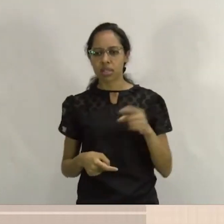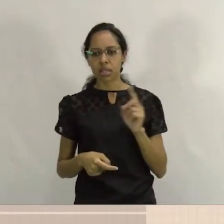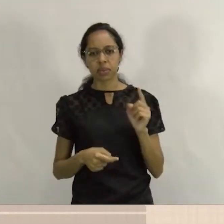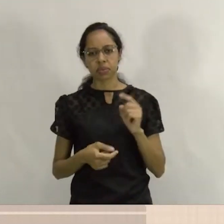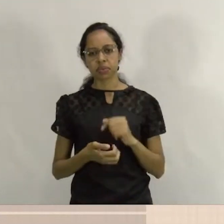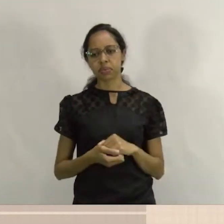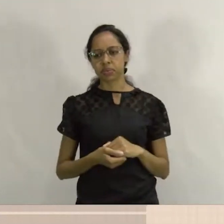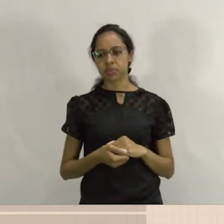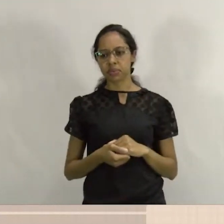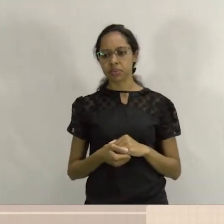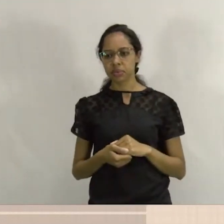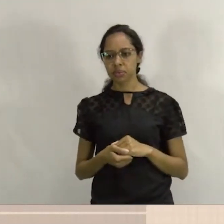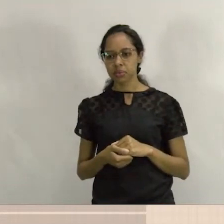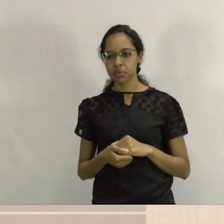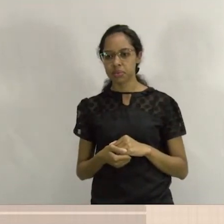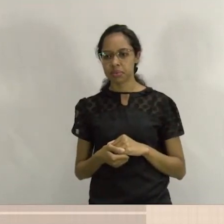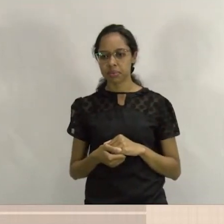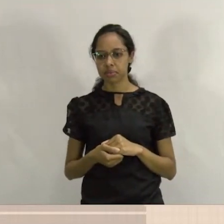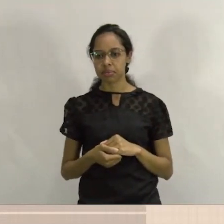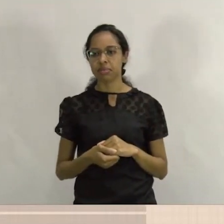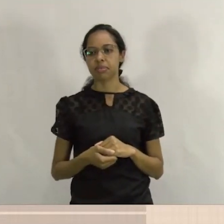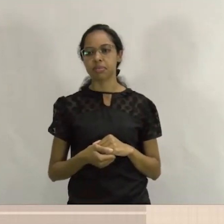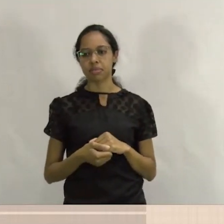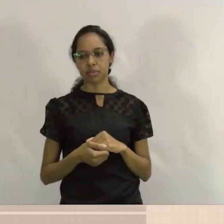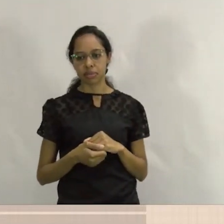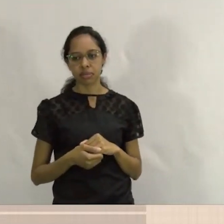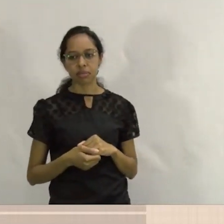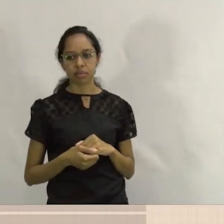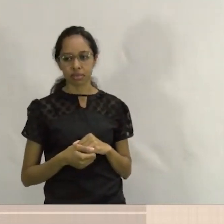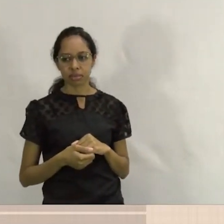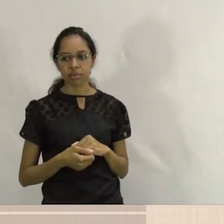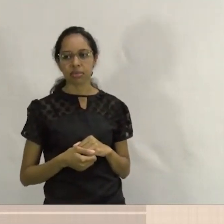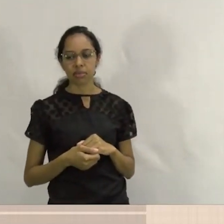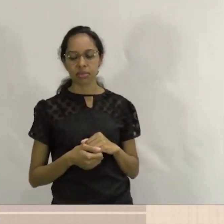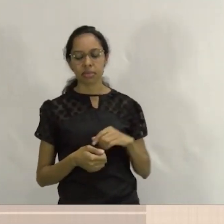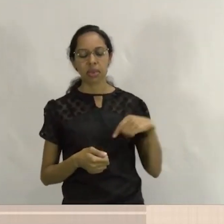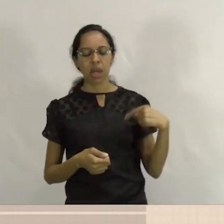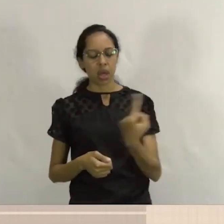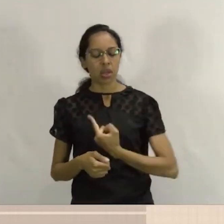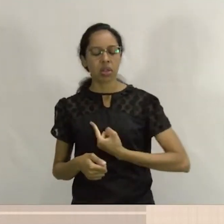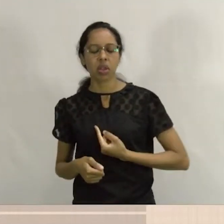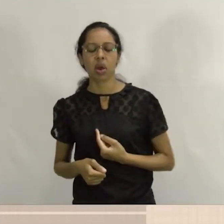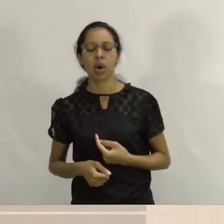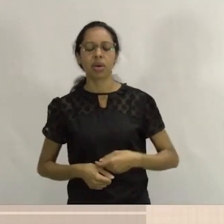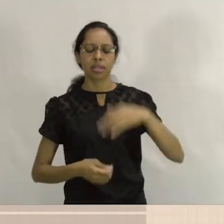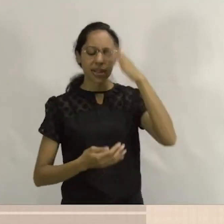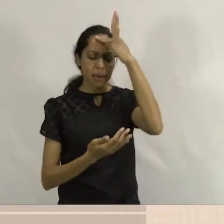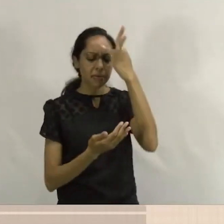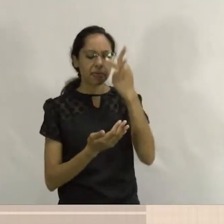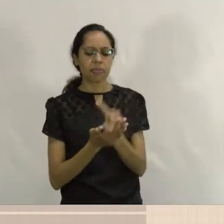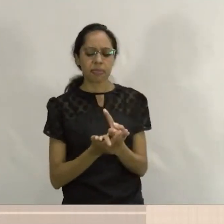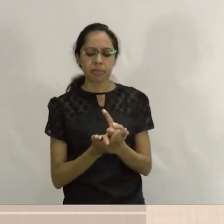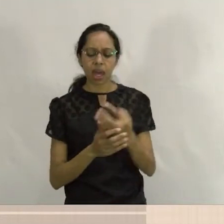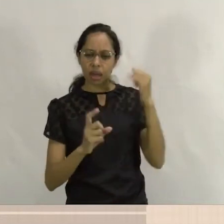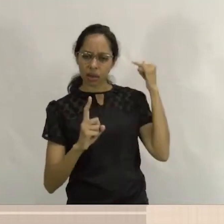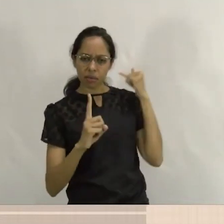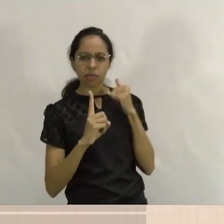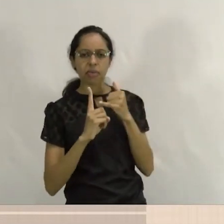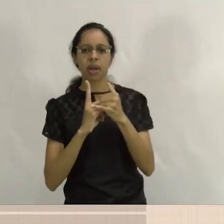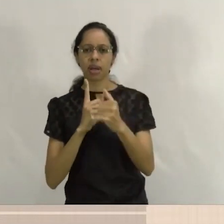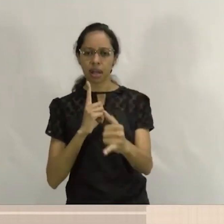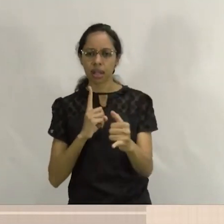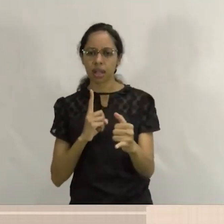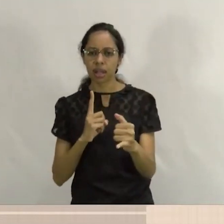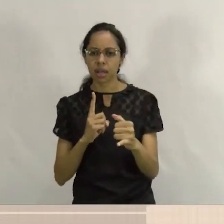para promover a economia de Deus na fé. O Senhor está voltando, irmãos. Não temos